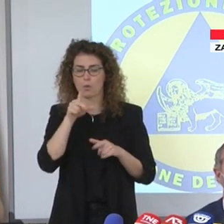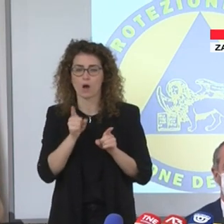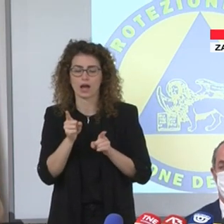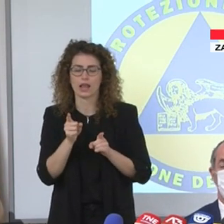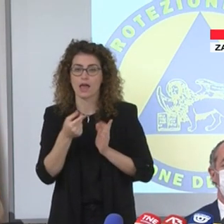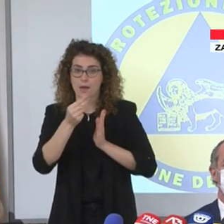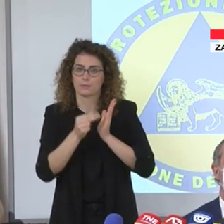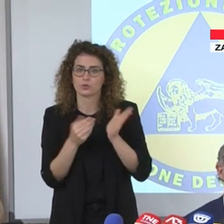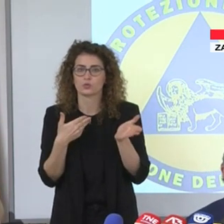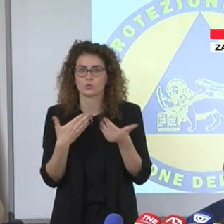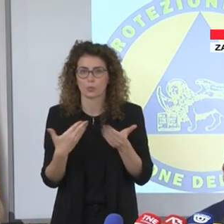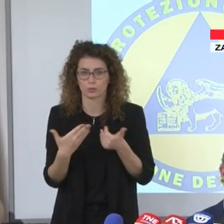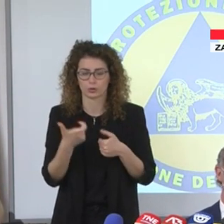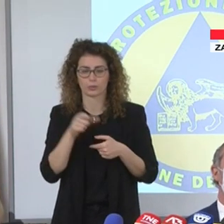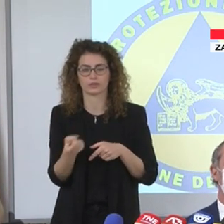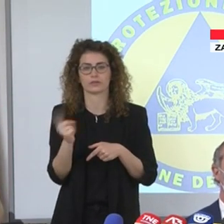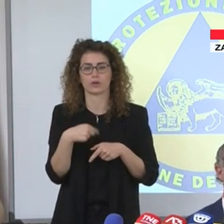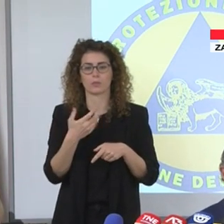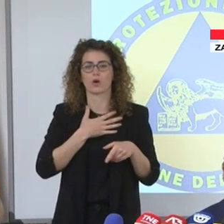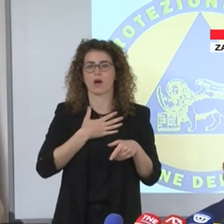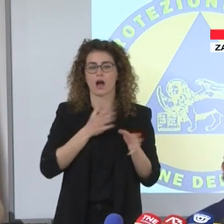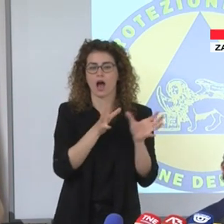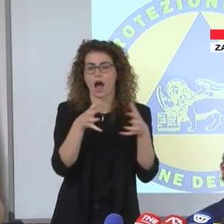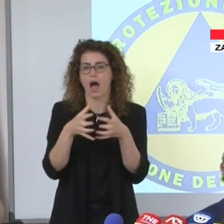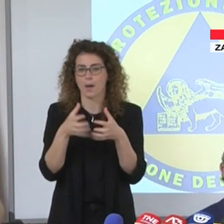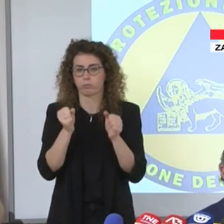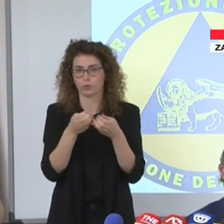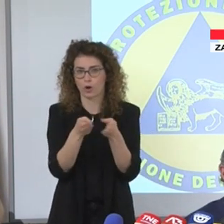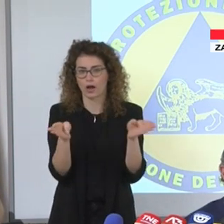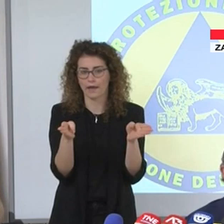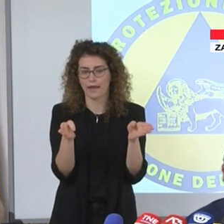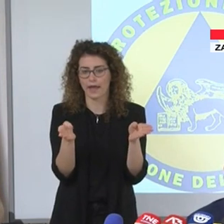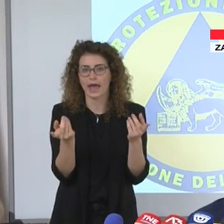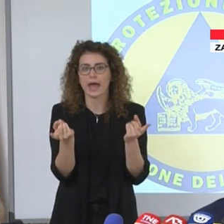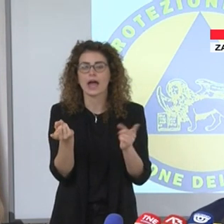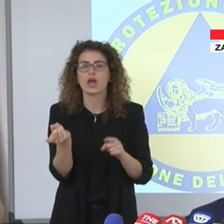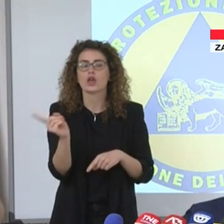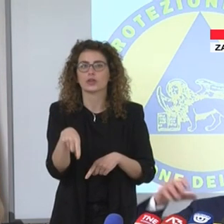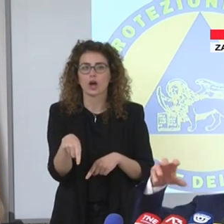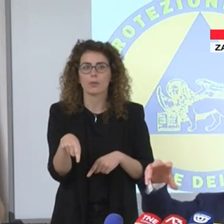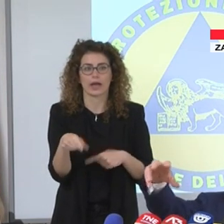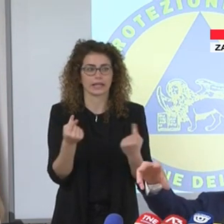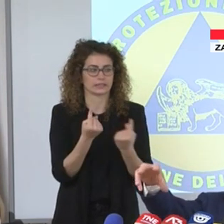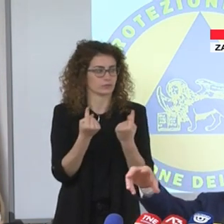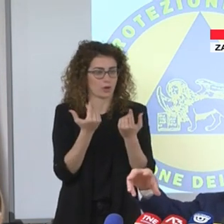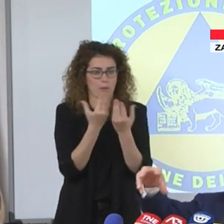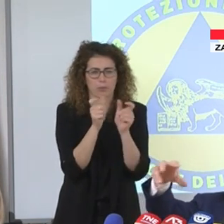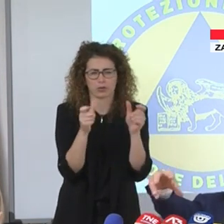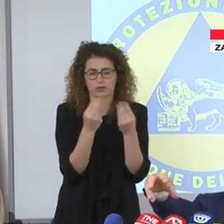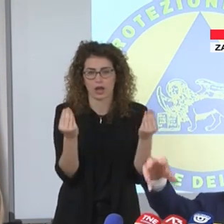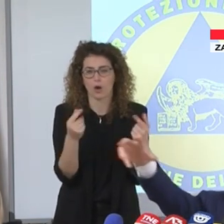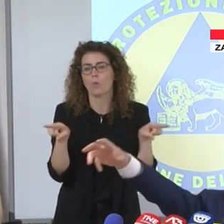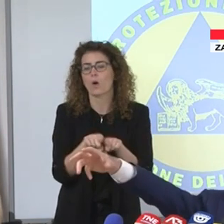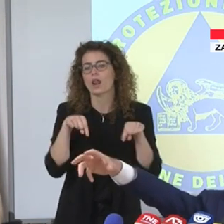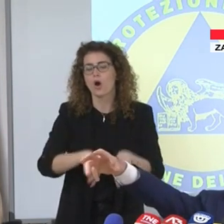prenotazione, perché poi se decidiamo di aprire ad altre categorie finisce che ti ritrovi nel mare magnum, che è esattamente la situazione nella quale si trova oggi